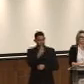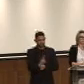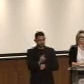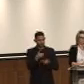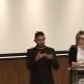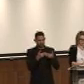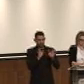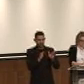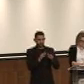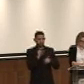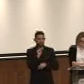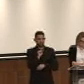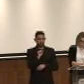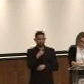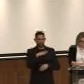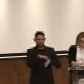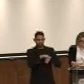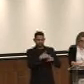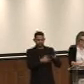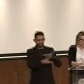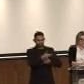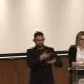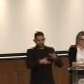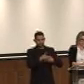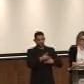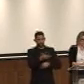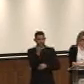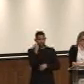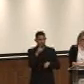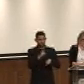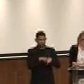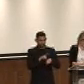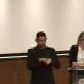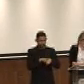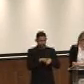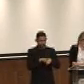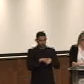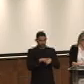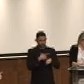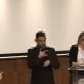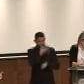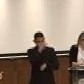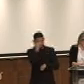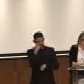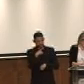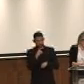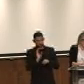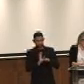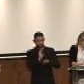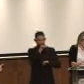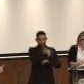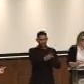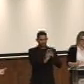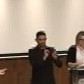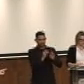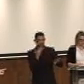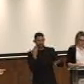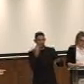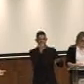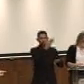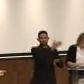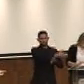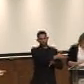esteve aberta para o diálogo, né? E naquele momento eles pularam o diálogo e foram